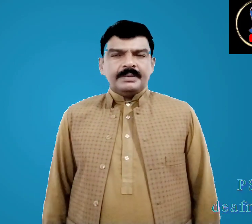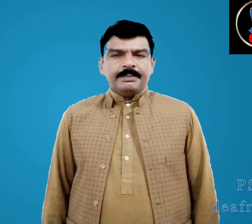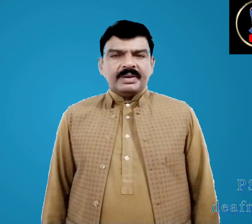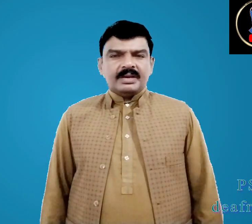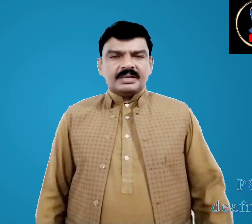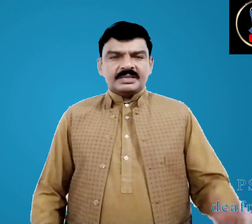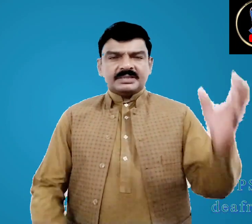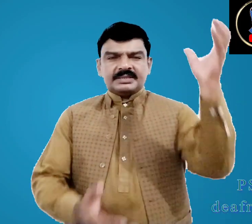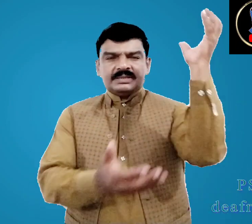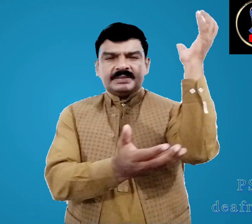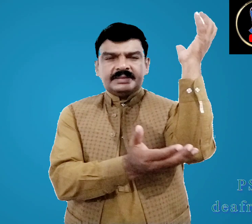प्लांट्स,